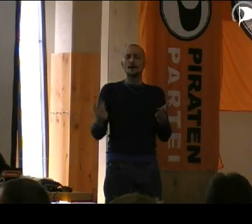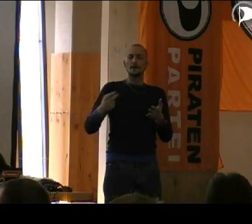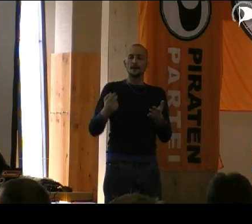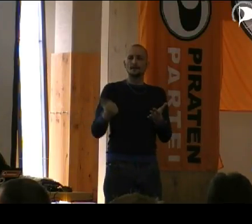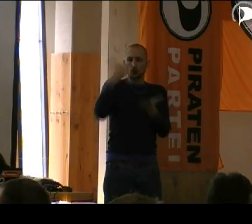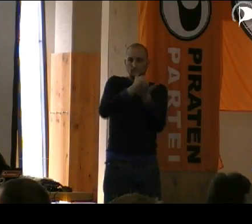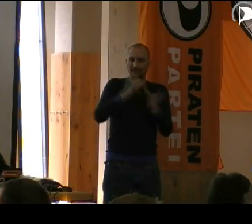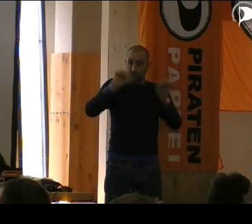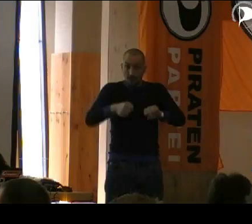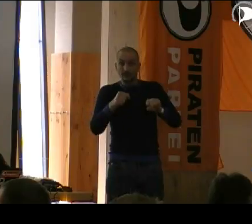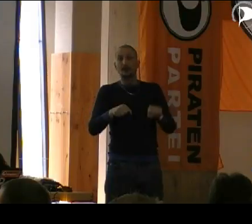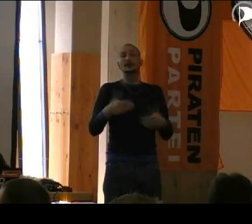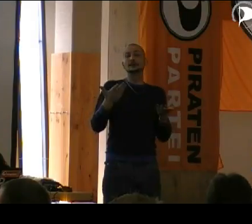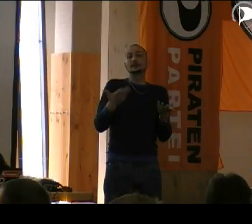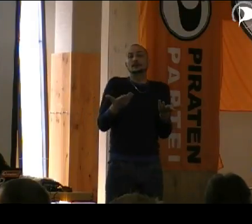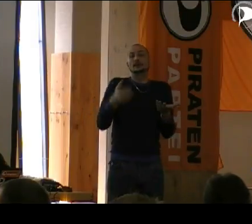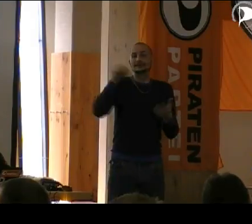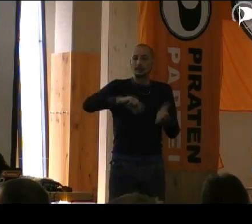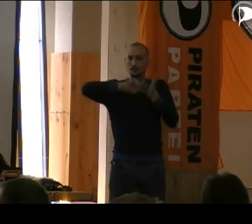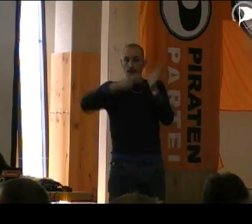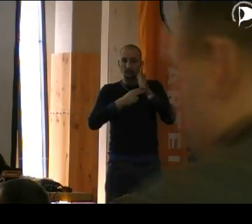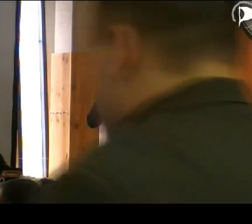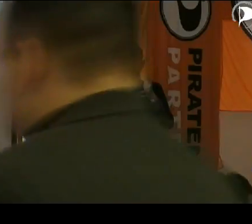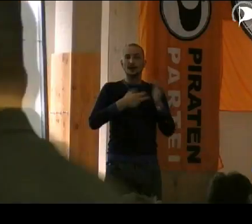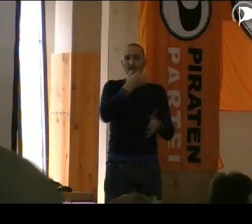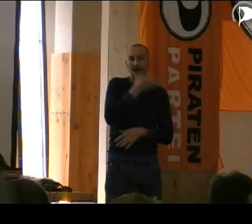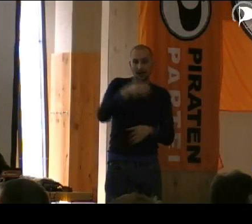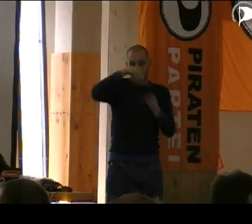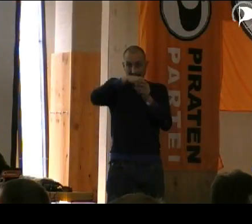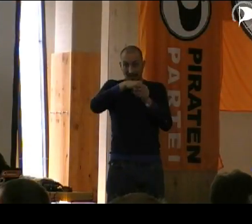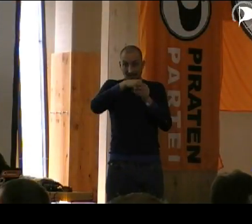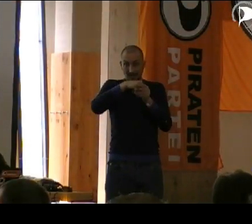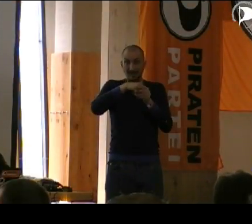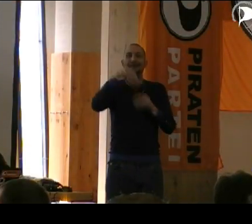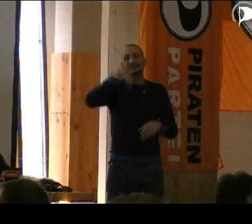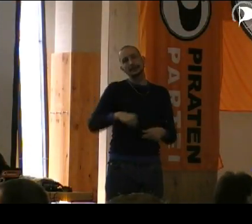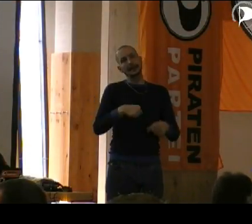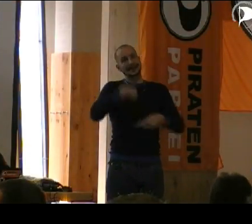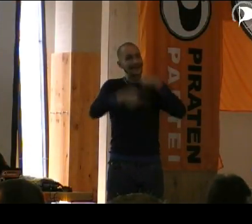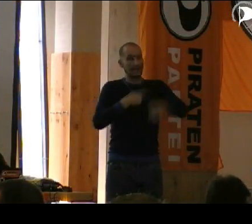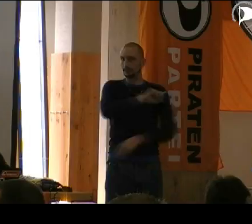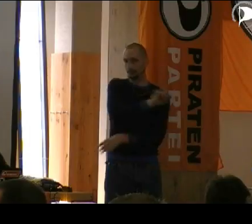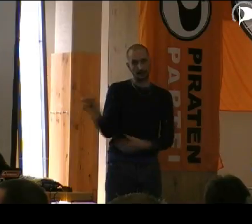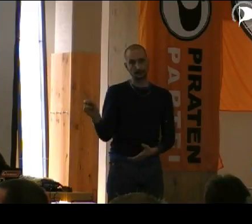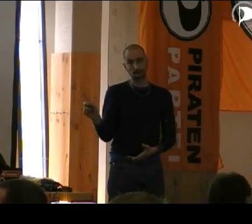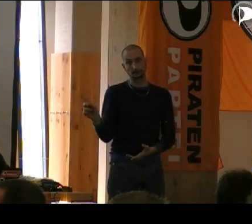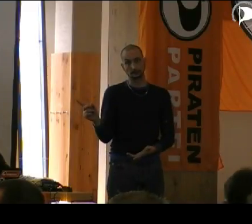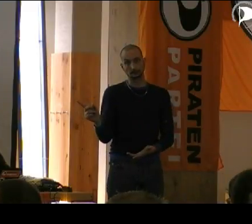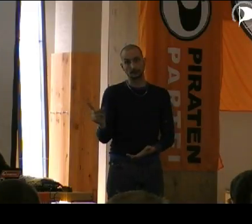mandat oder ähnliches in politischen fragen das geht gar nicht